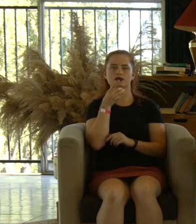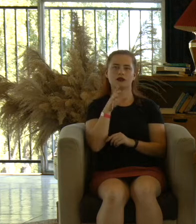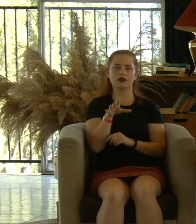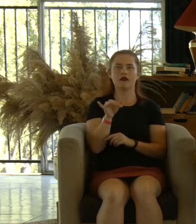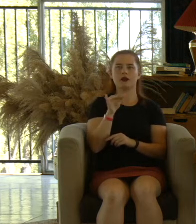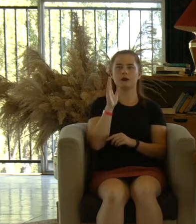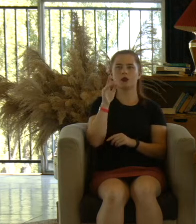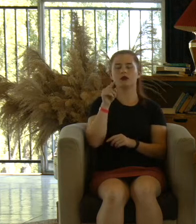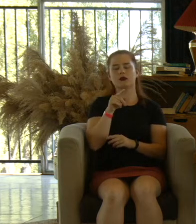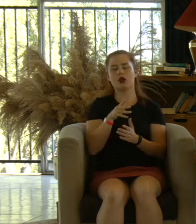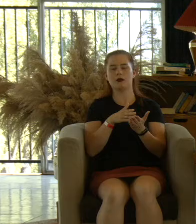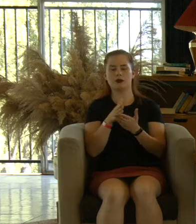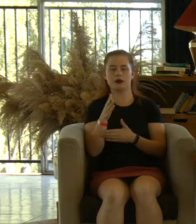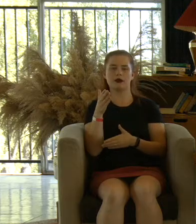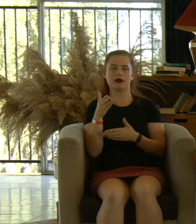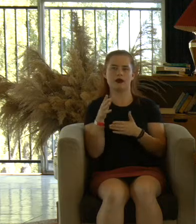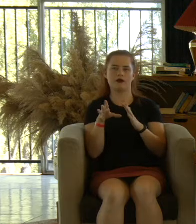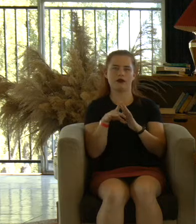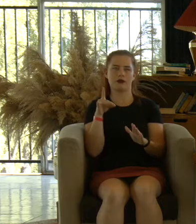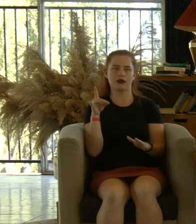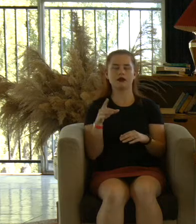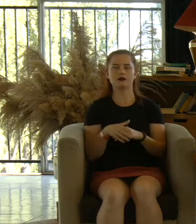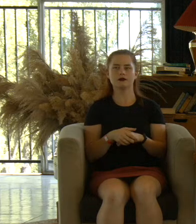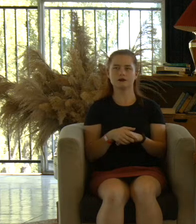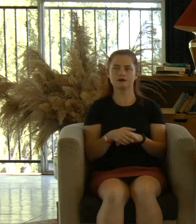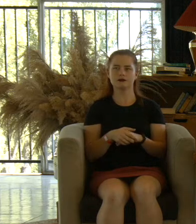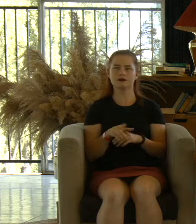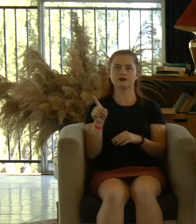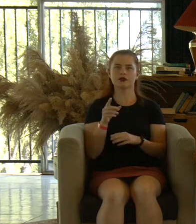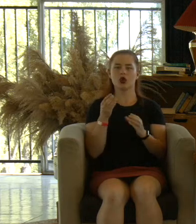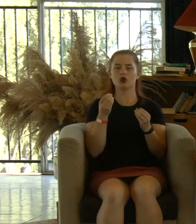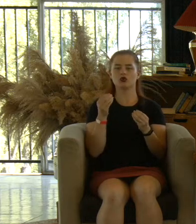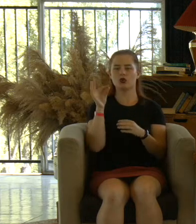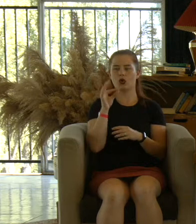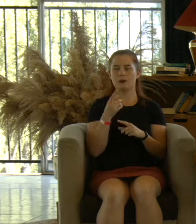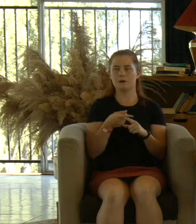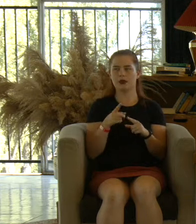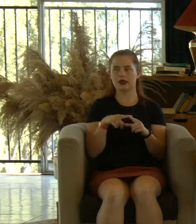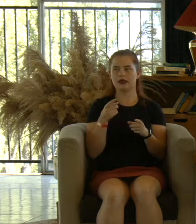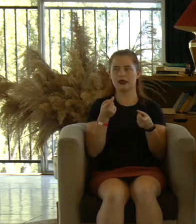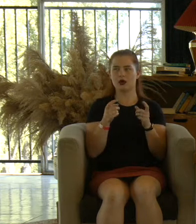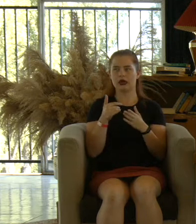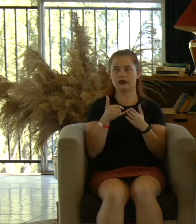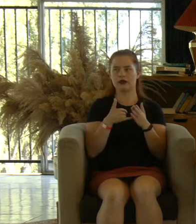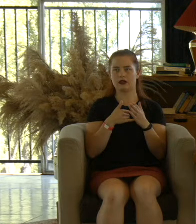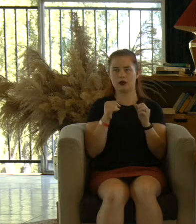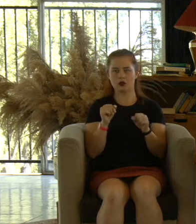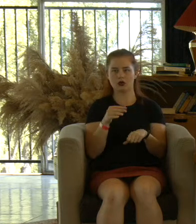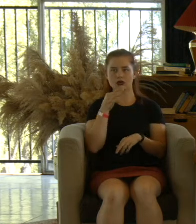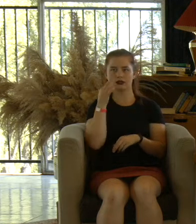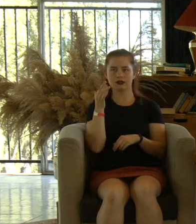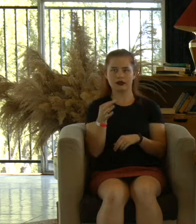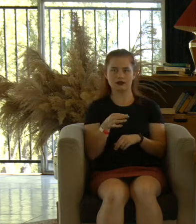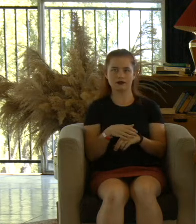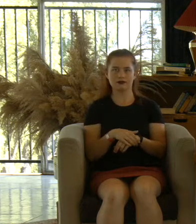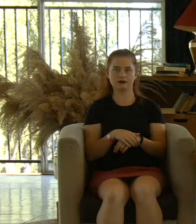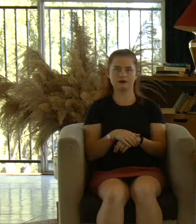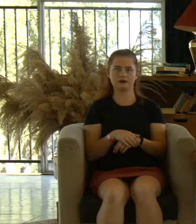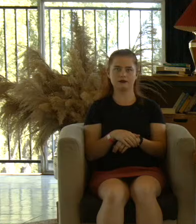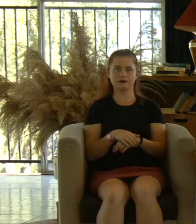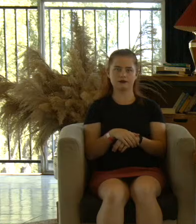том направлении как бы идти. Что еще про вот эти самые натуральные вина можно сказать?